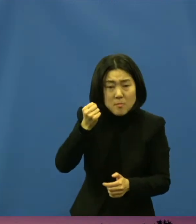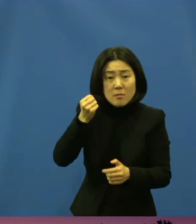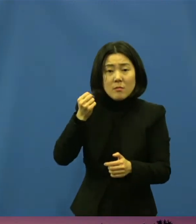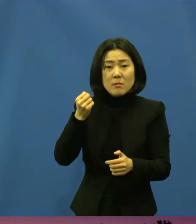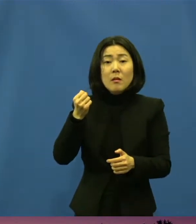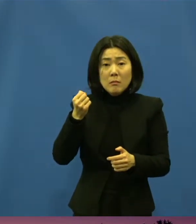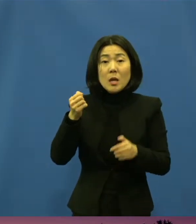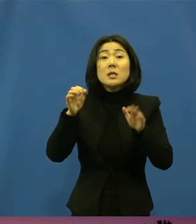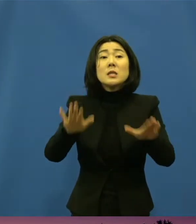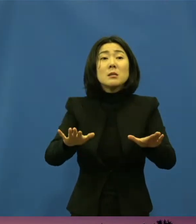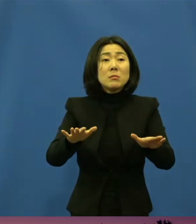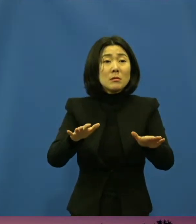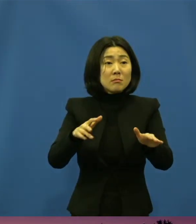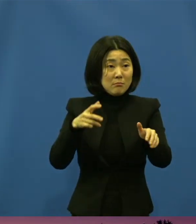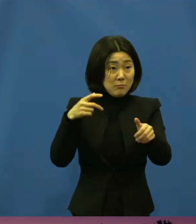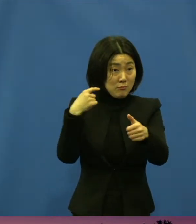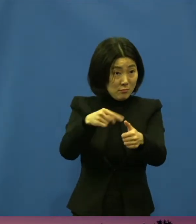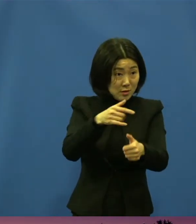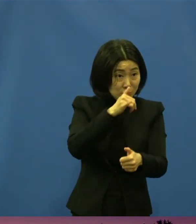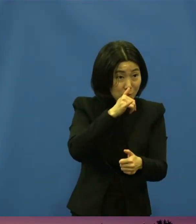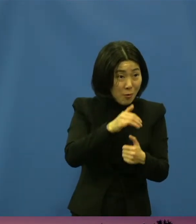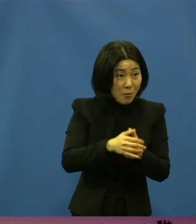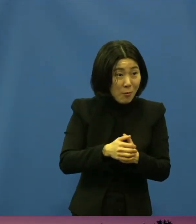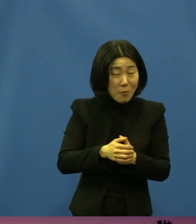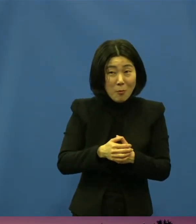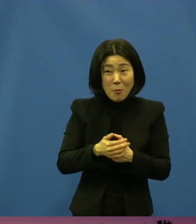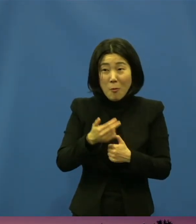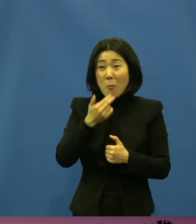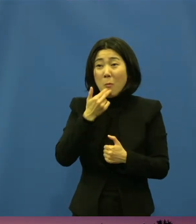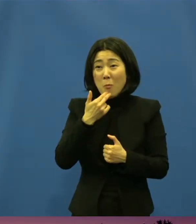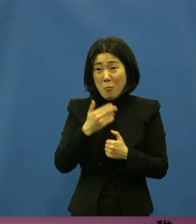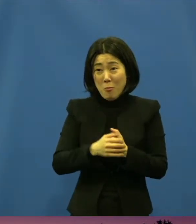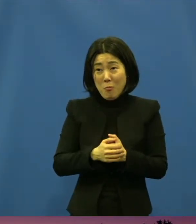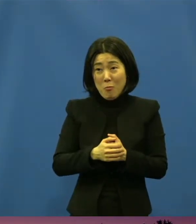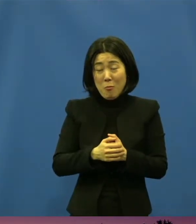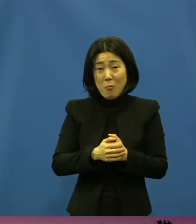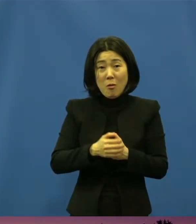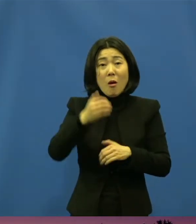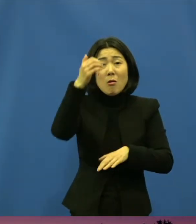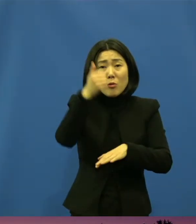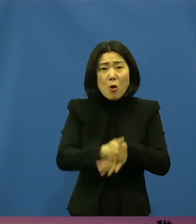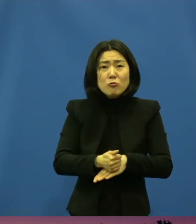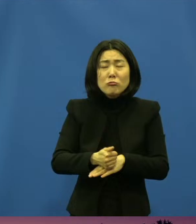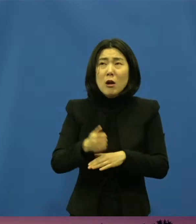여러분 우리가 죄가 아니라고 해서 죄가 아닙니까? 죄의 정의는 하나님이 내리시거든요.